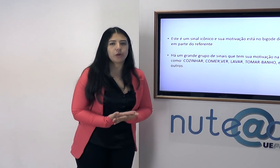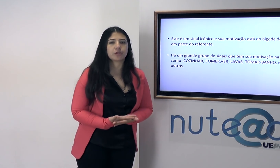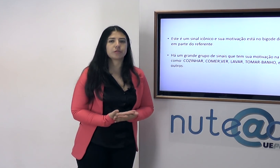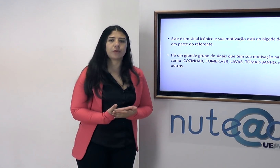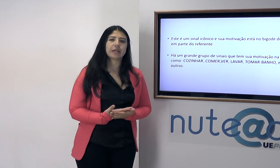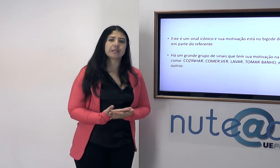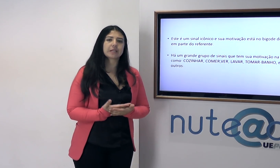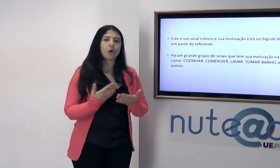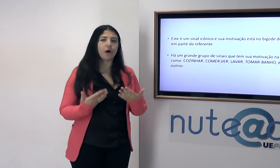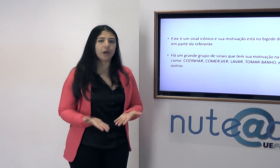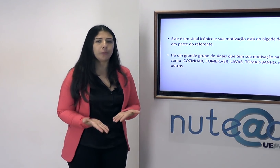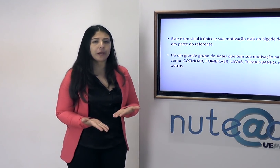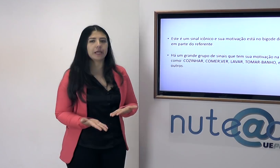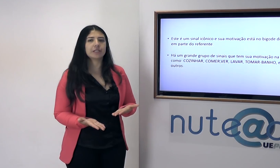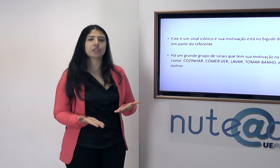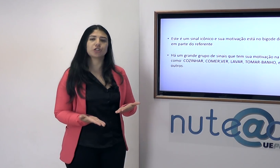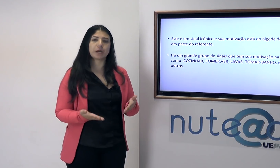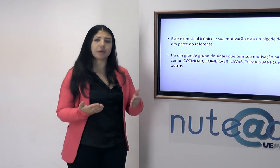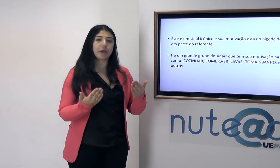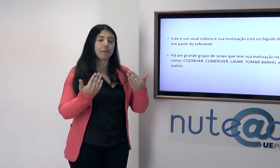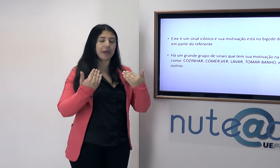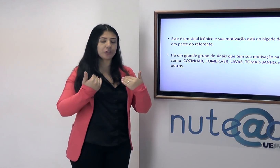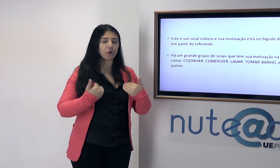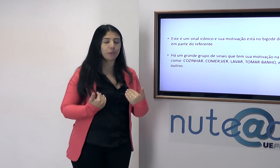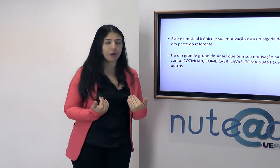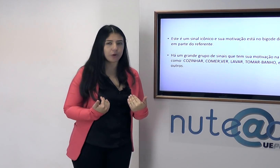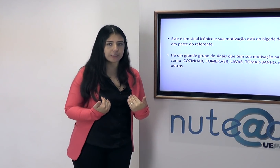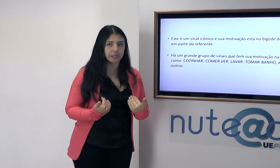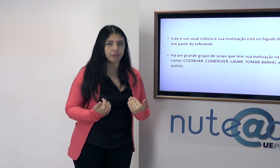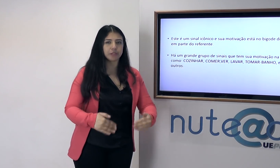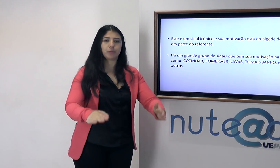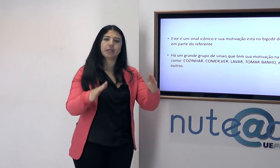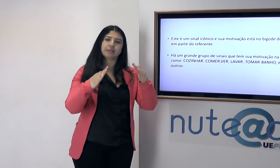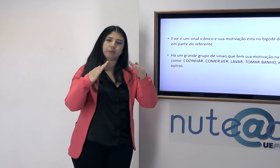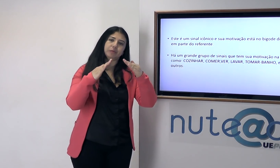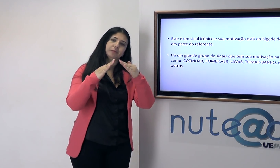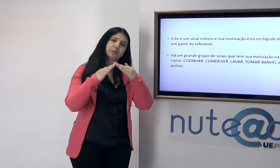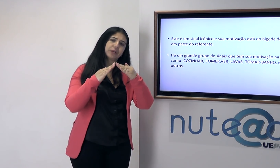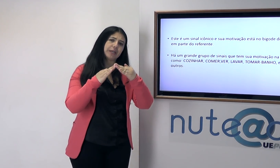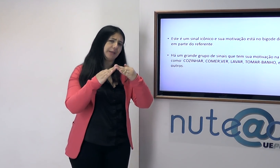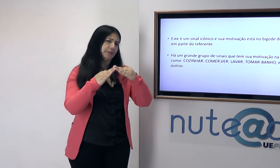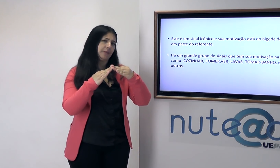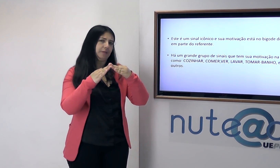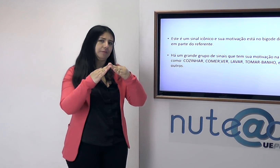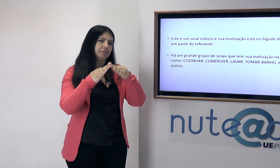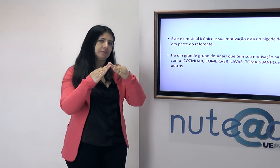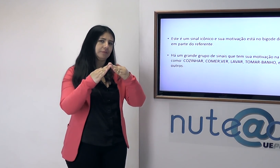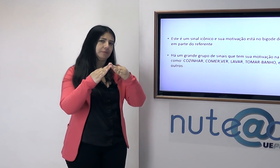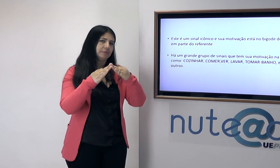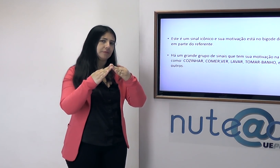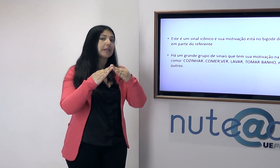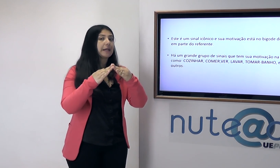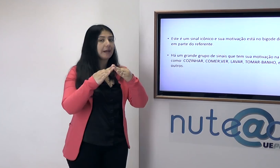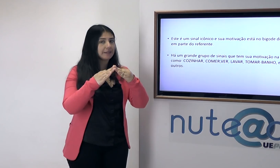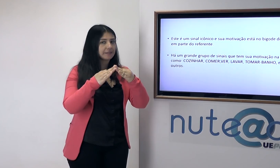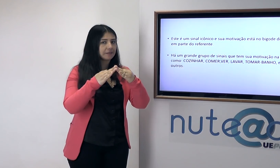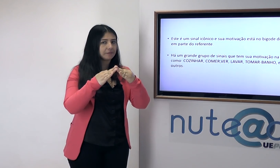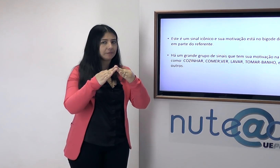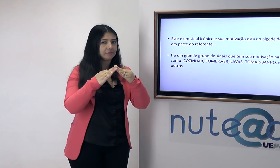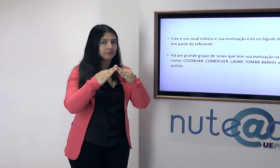icônicos são aqueles que eu olho para eles e já me remete a alguma coisa em Libras. Por exemplo, o que é isso aqui? Casa. Então